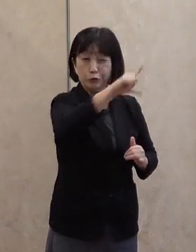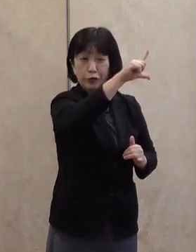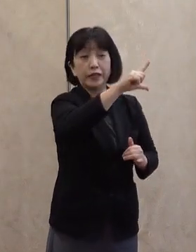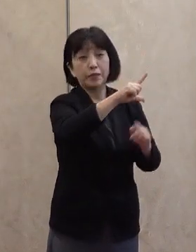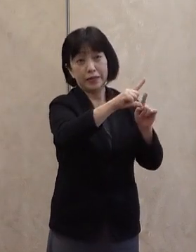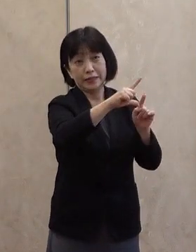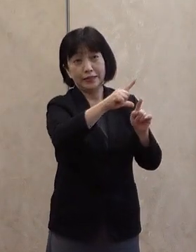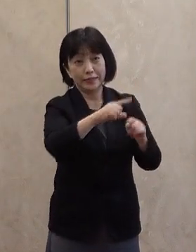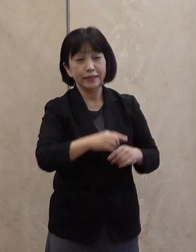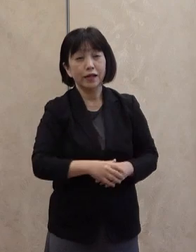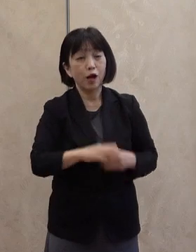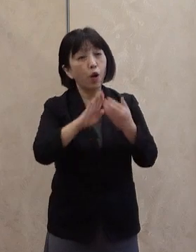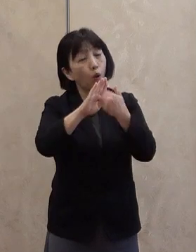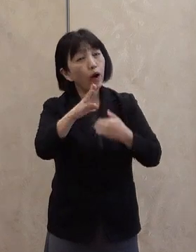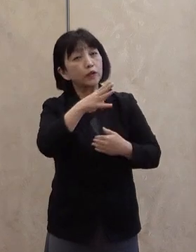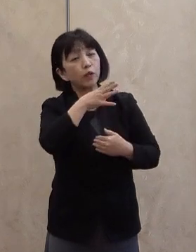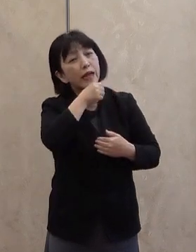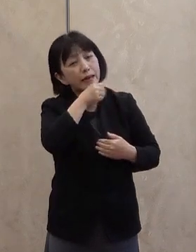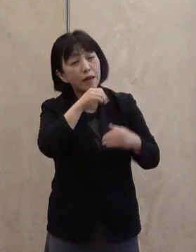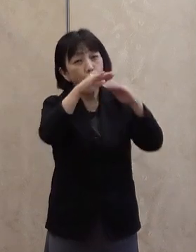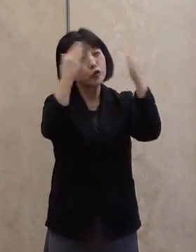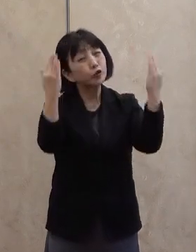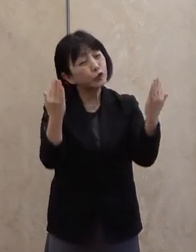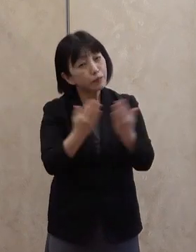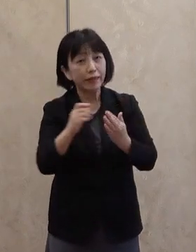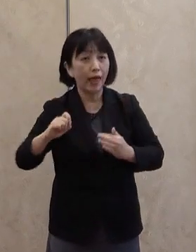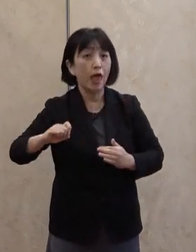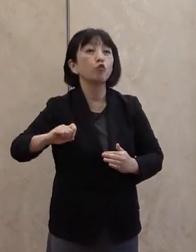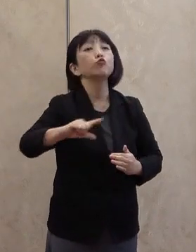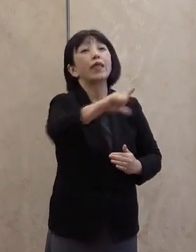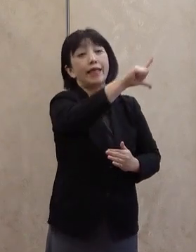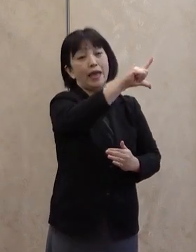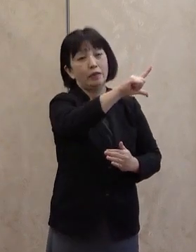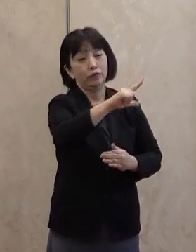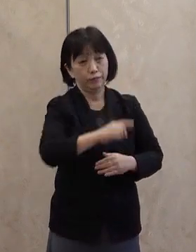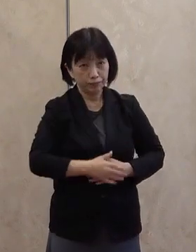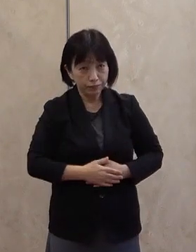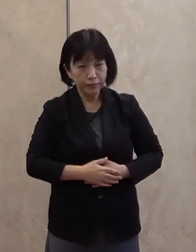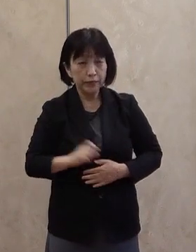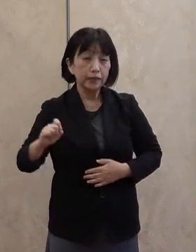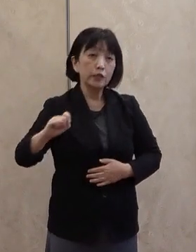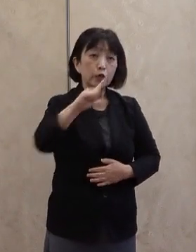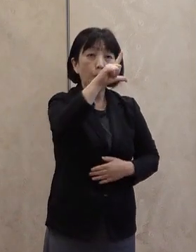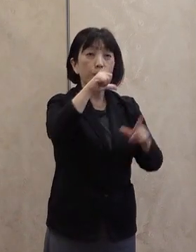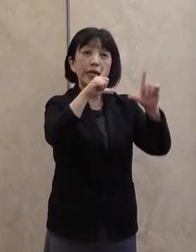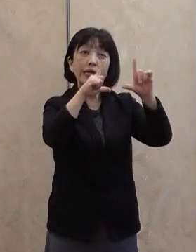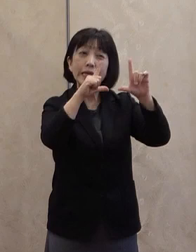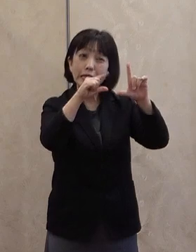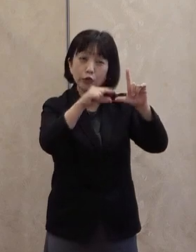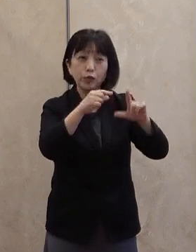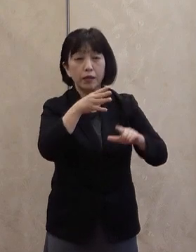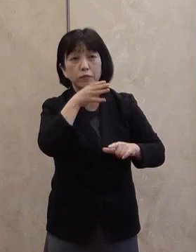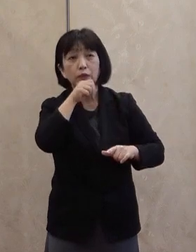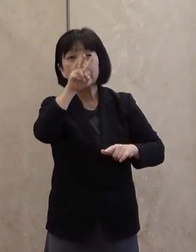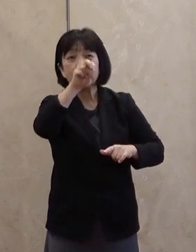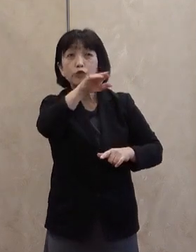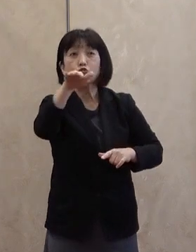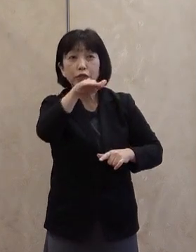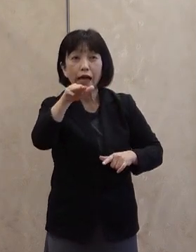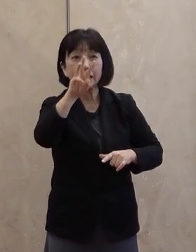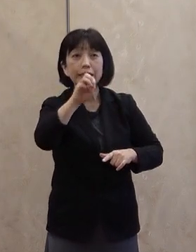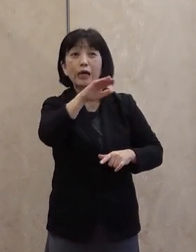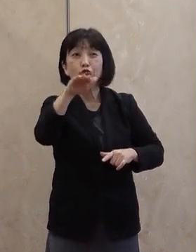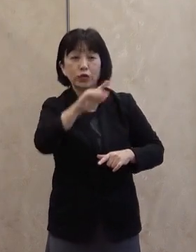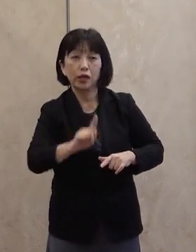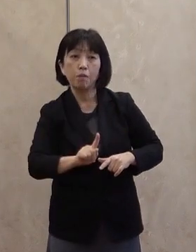して他の年代も全て一斉に上がっているという傾向にあります。伸び率としてはやはりこの20代30代がもうほぼ垂直